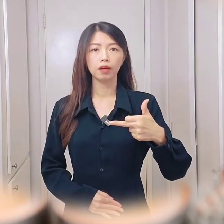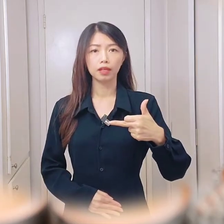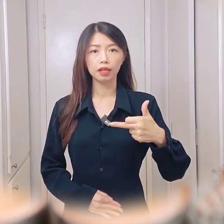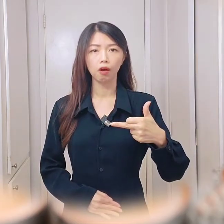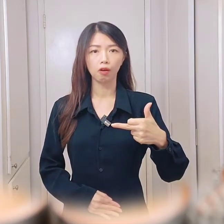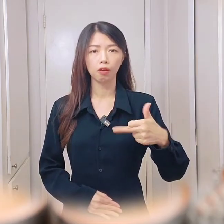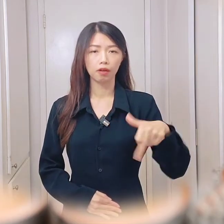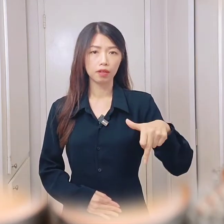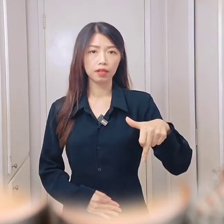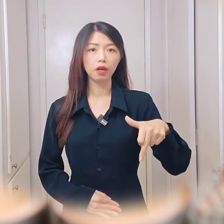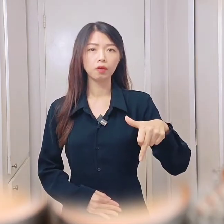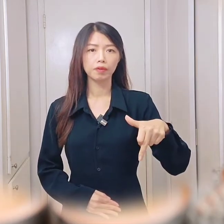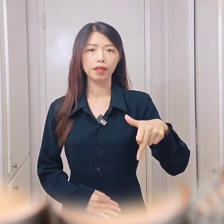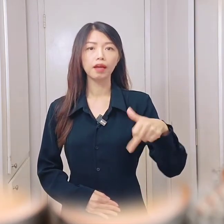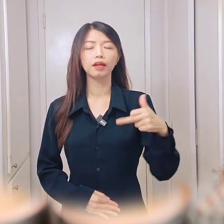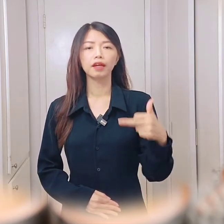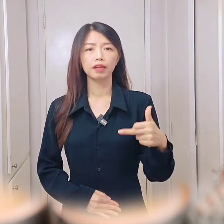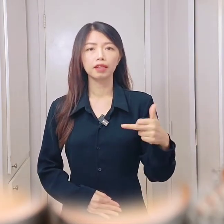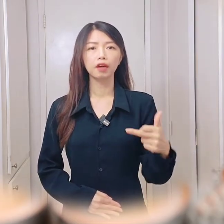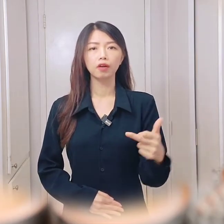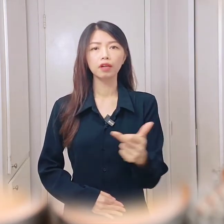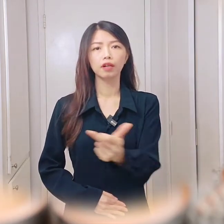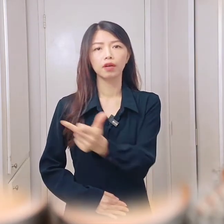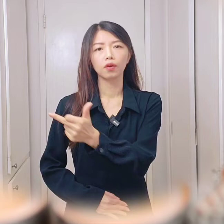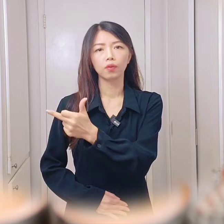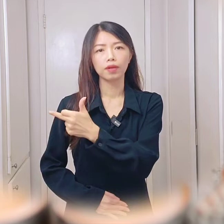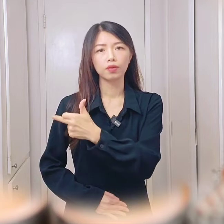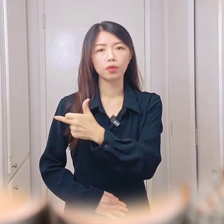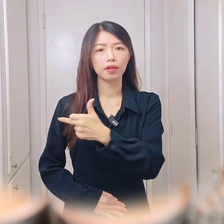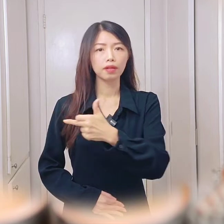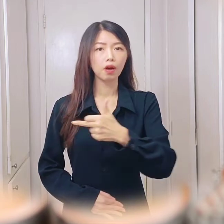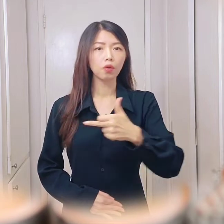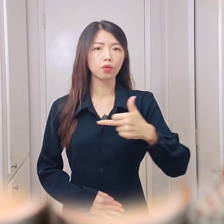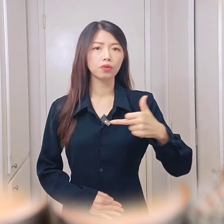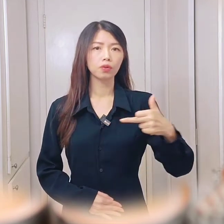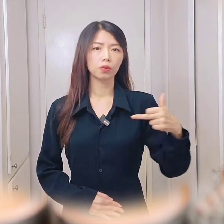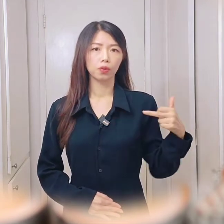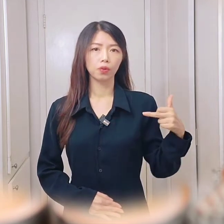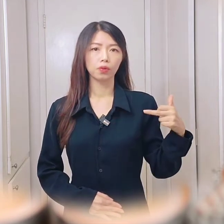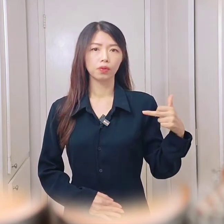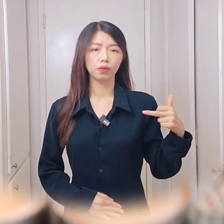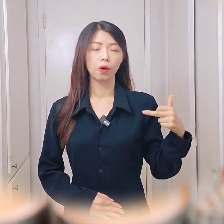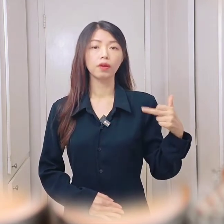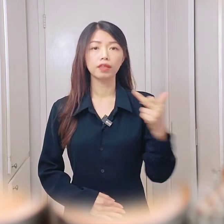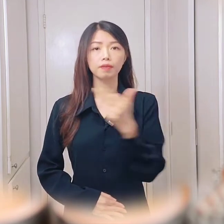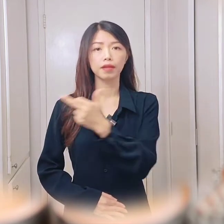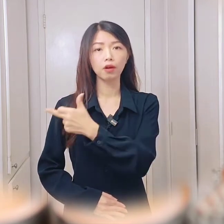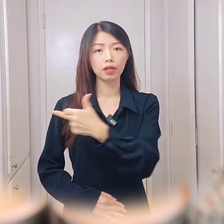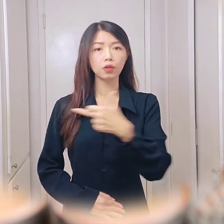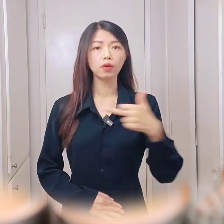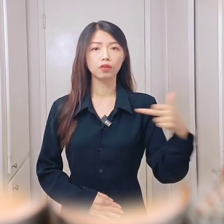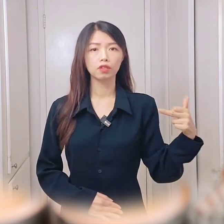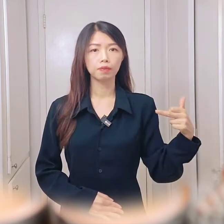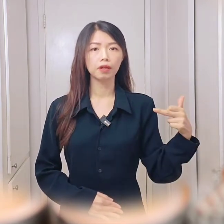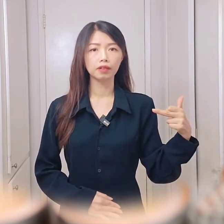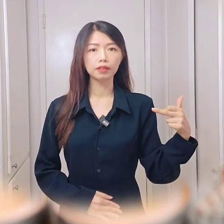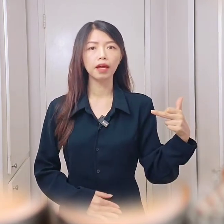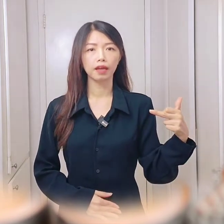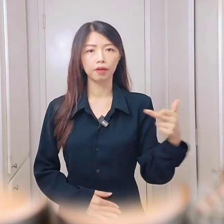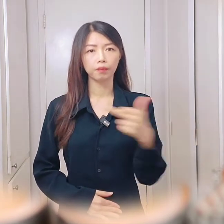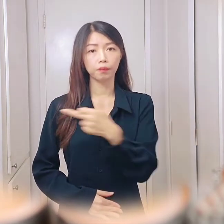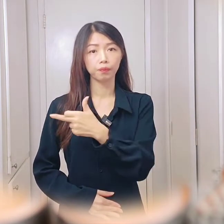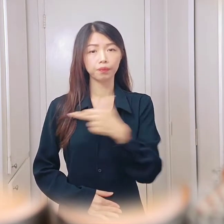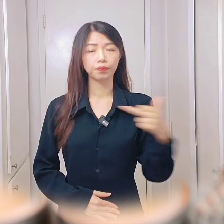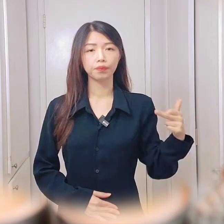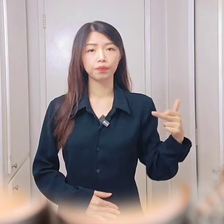돼요. 키역입니다. 이 키역을 왼쪽에서 오른쪽으로 어깨쯤에서 이동해 주시면